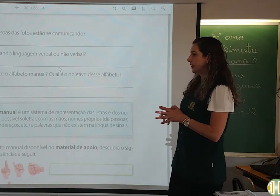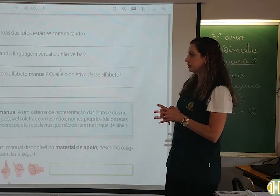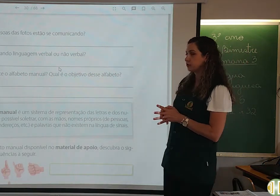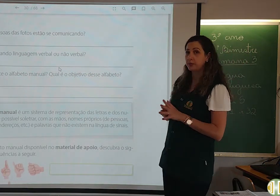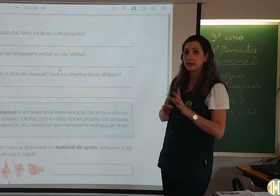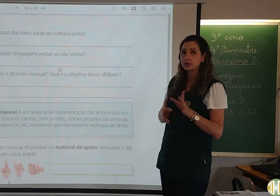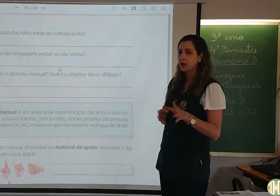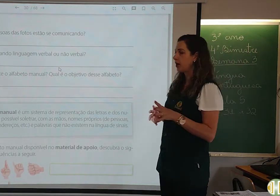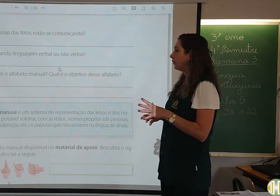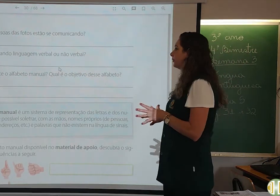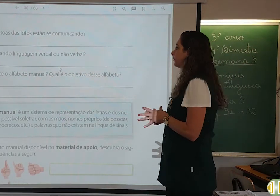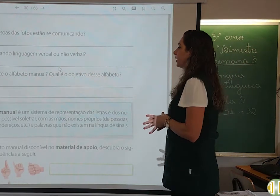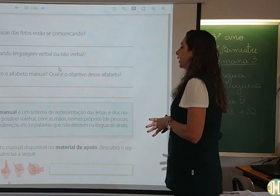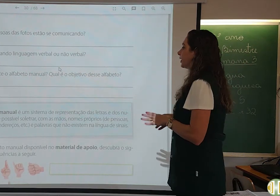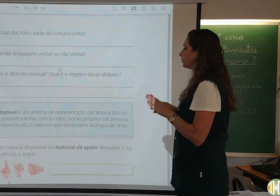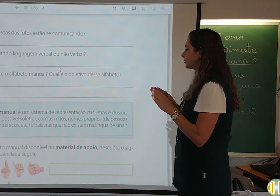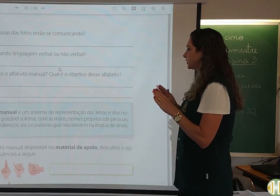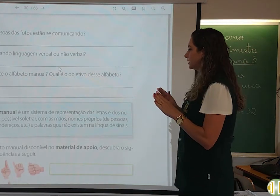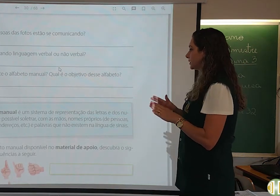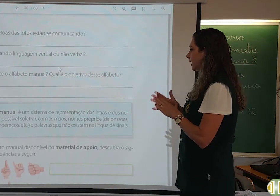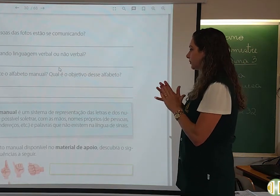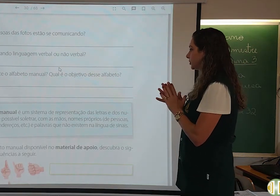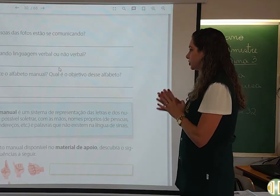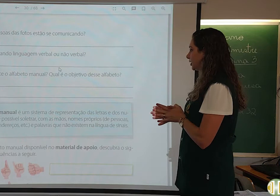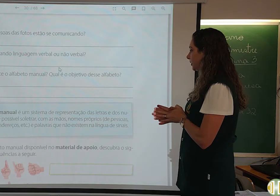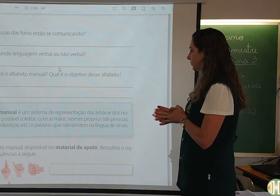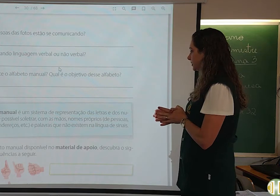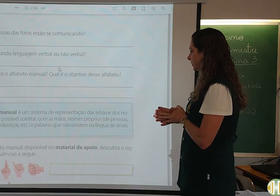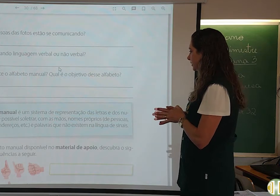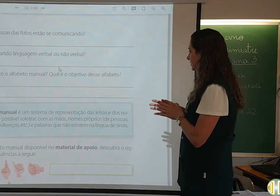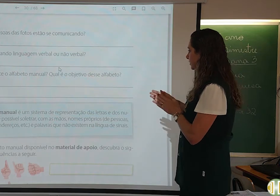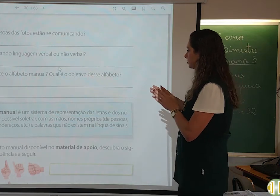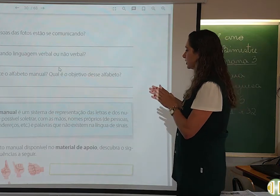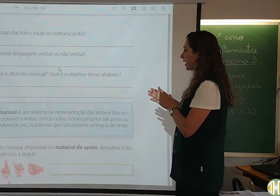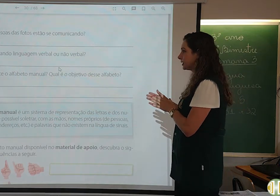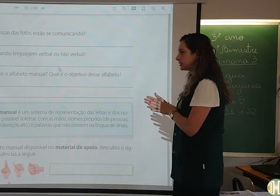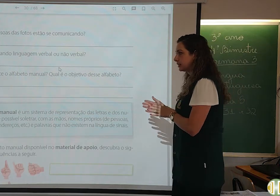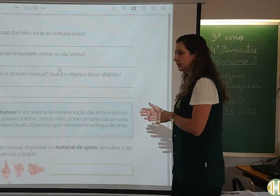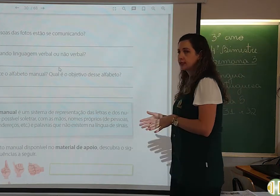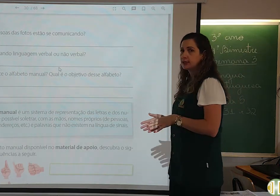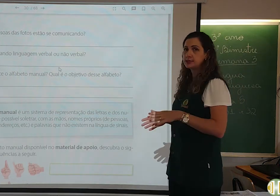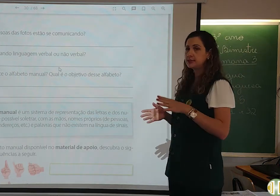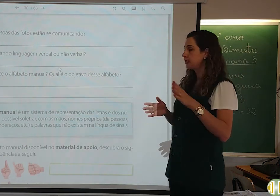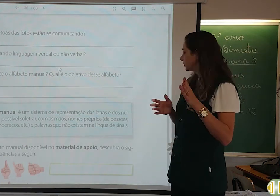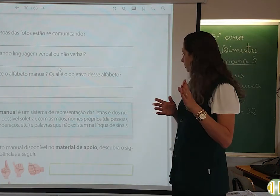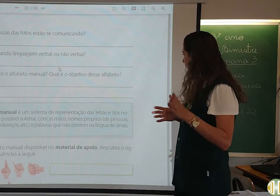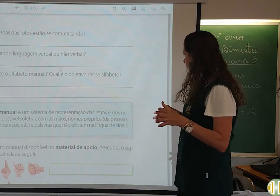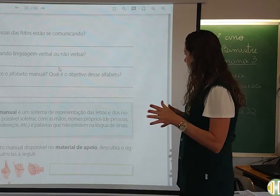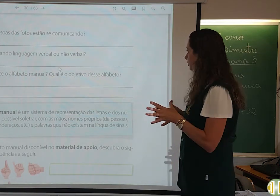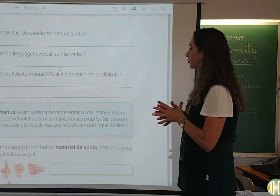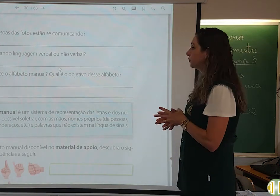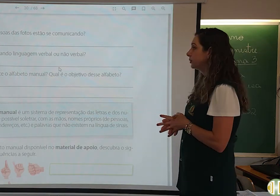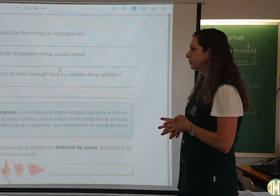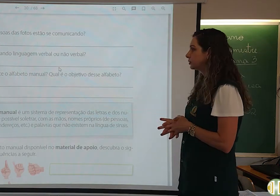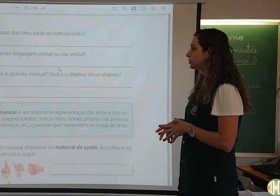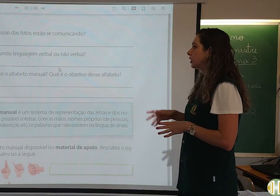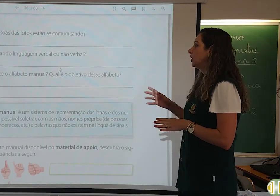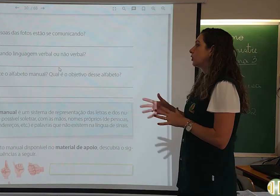alfabeto manual é um sistema de representação das letras e dos números,